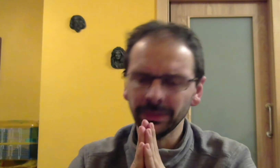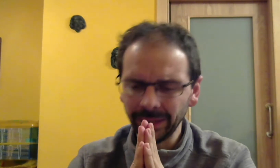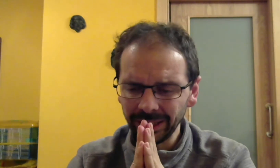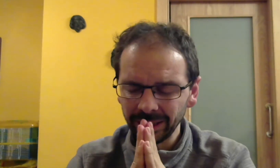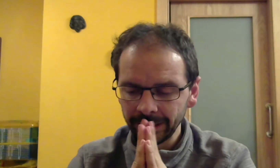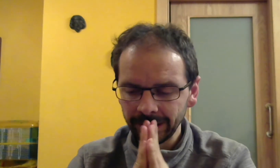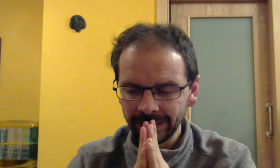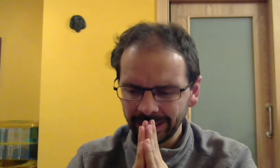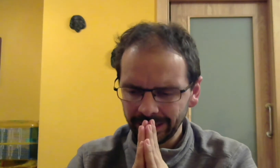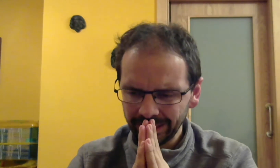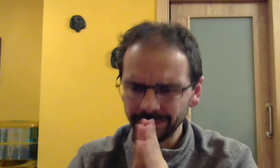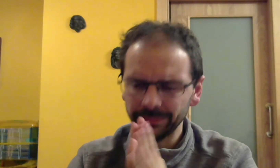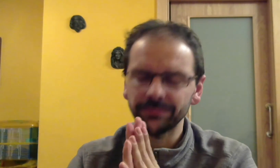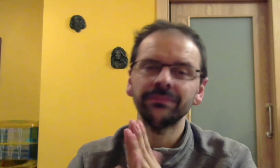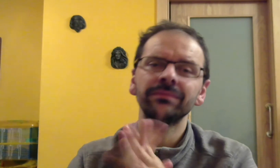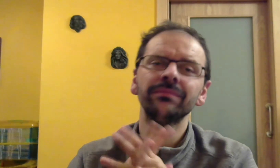¿vale? Y